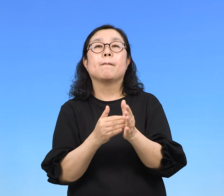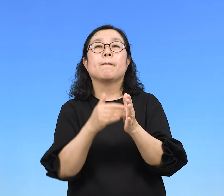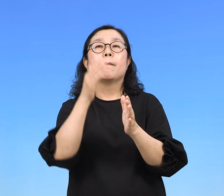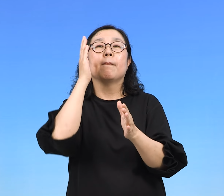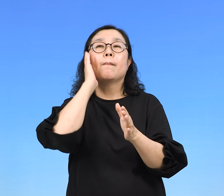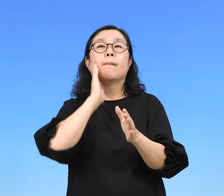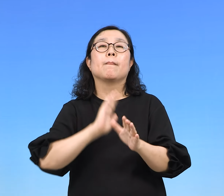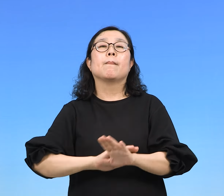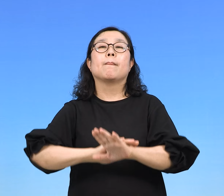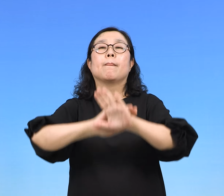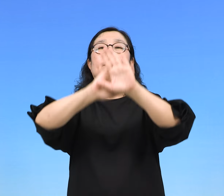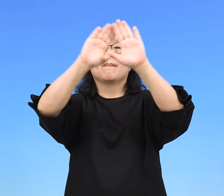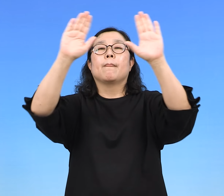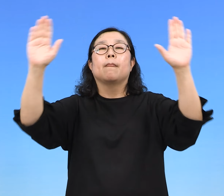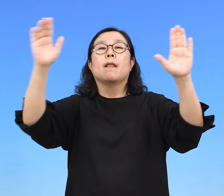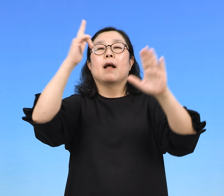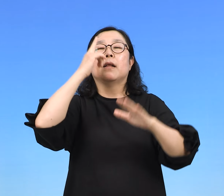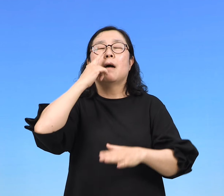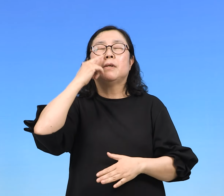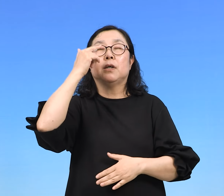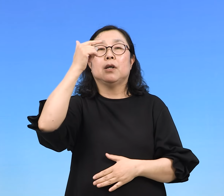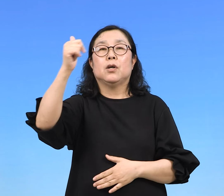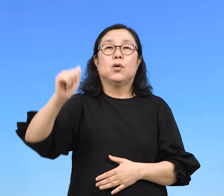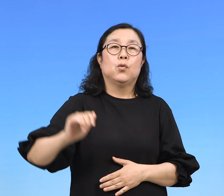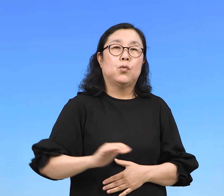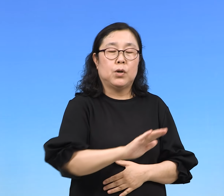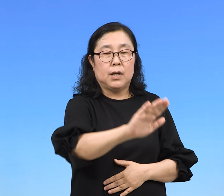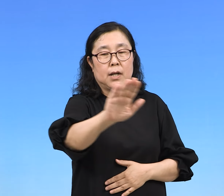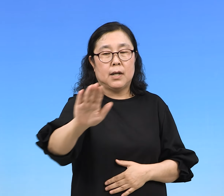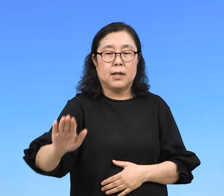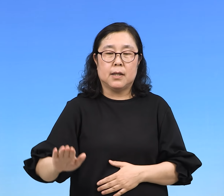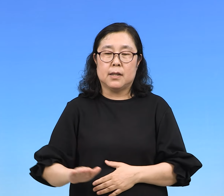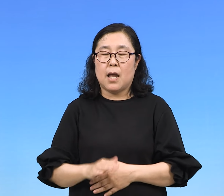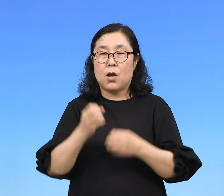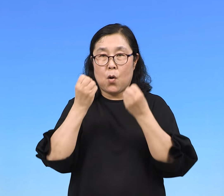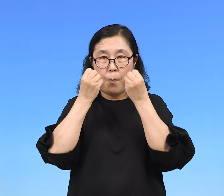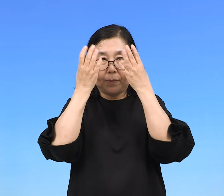하늘 아버지, 우리를 새롭게 하사